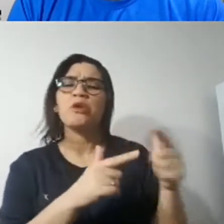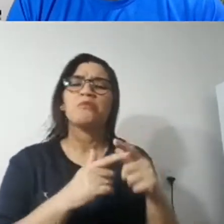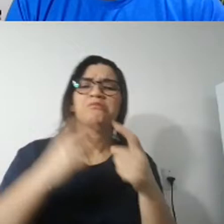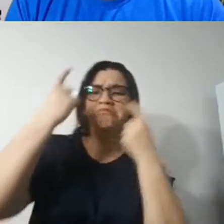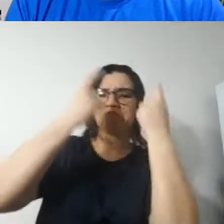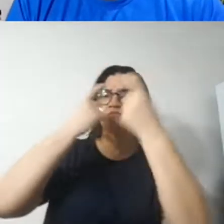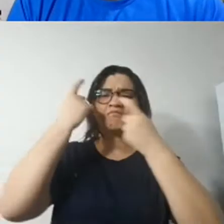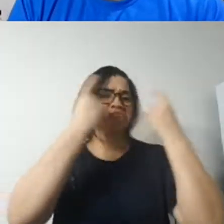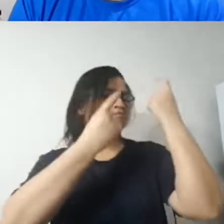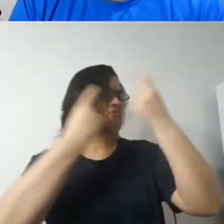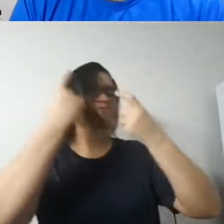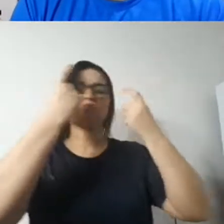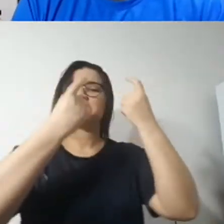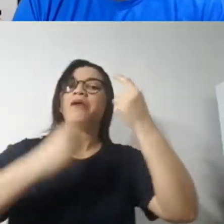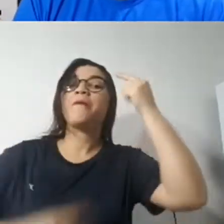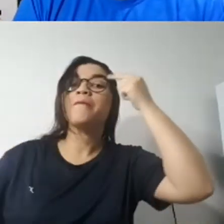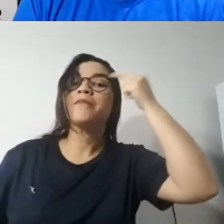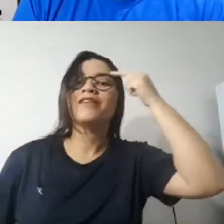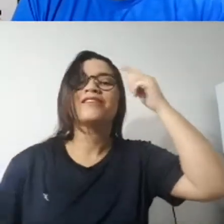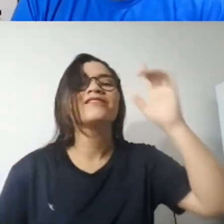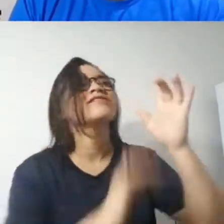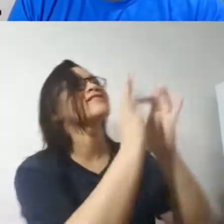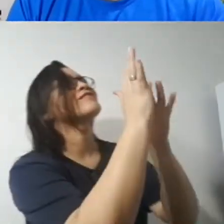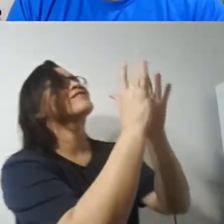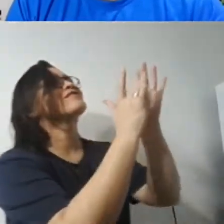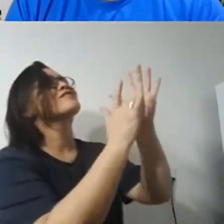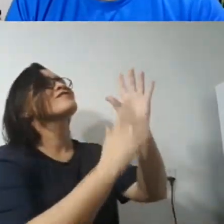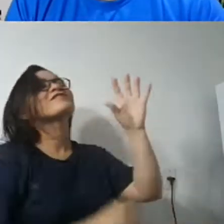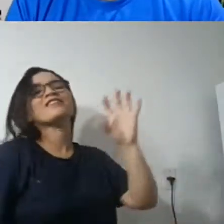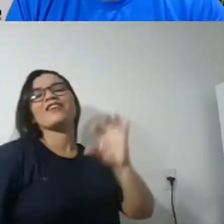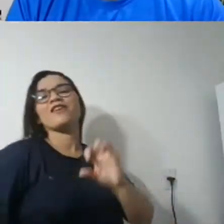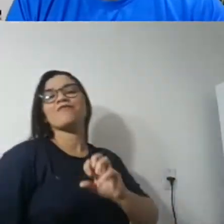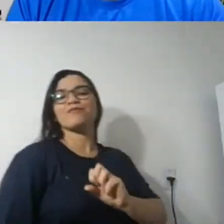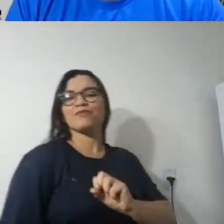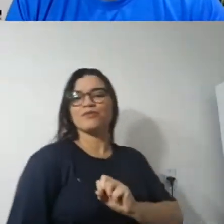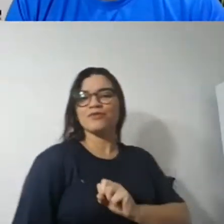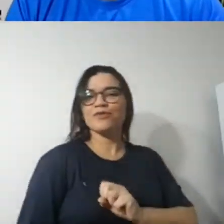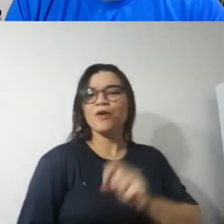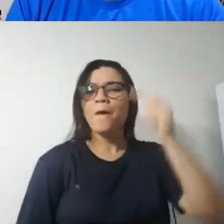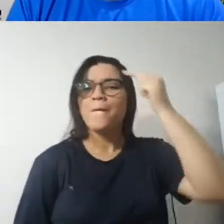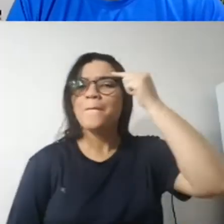o seu amor, não me quero conquistar.